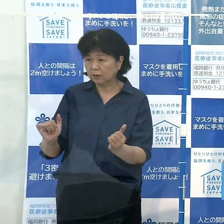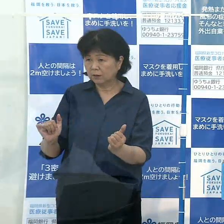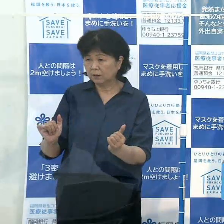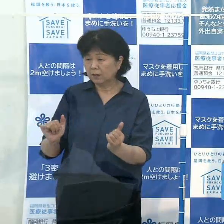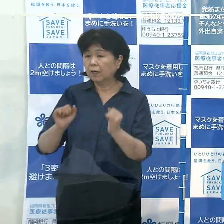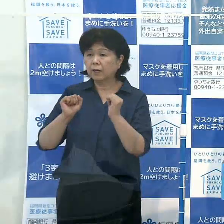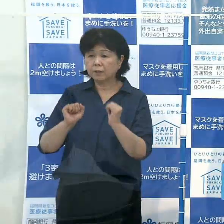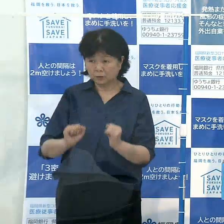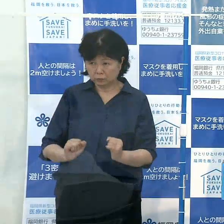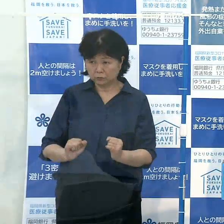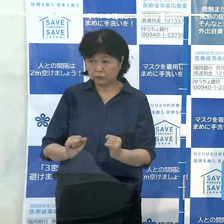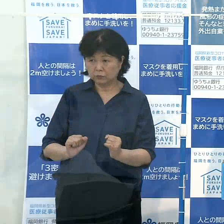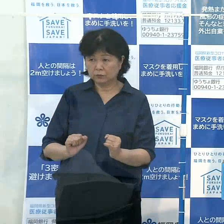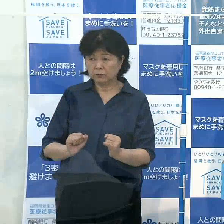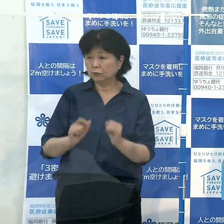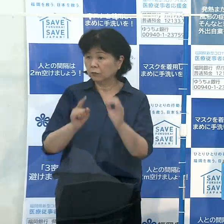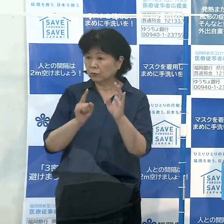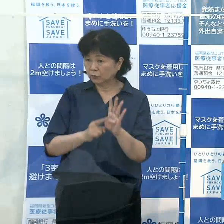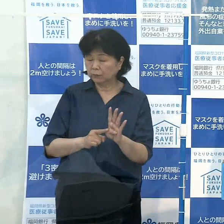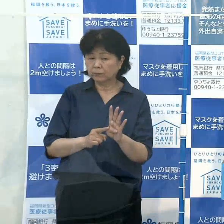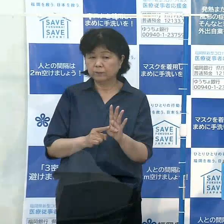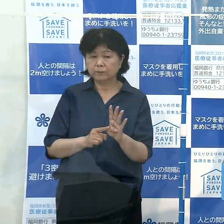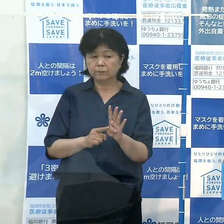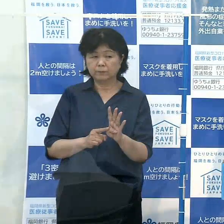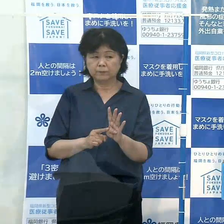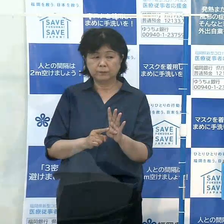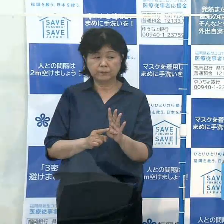しゃるということであります。で